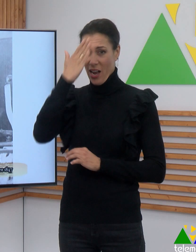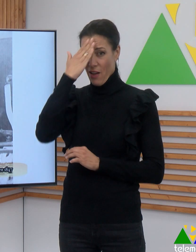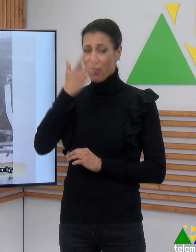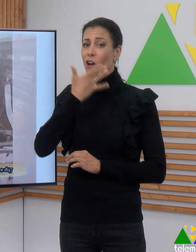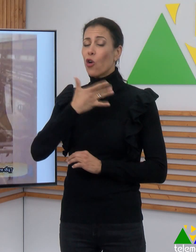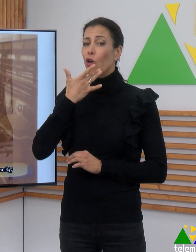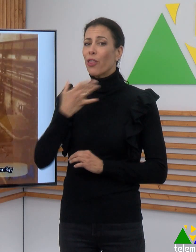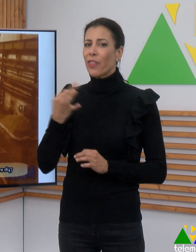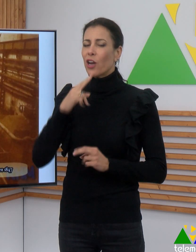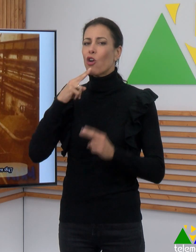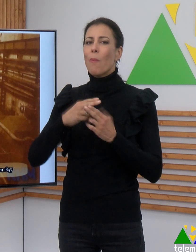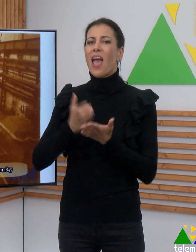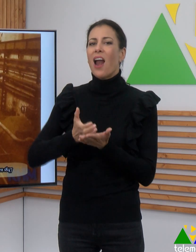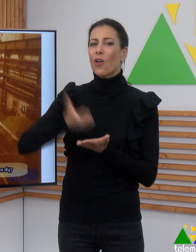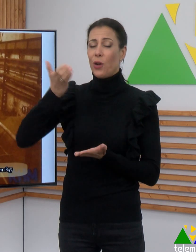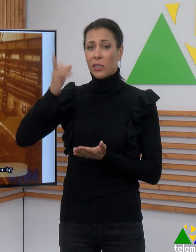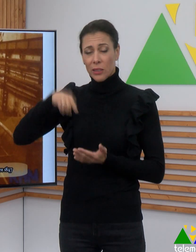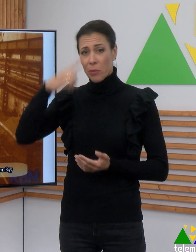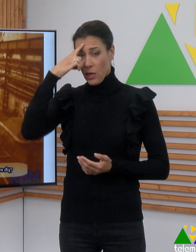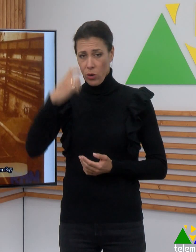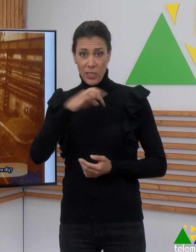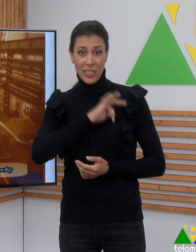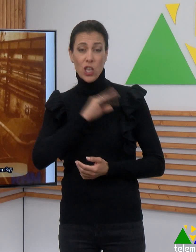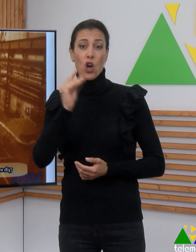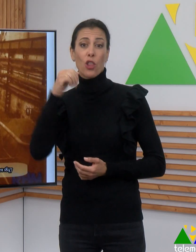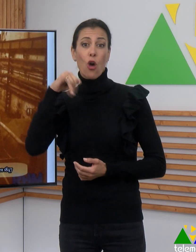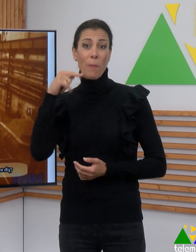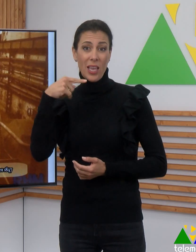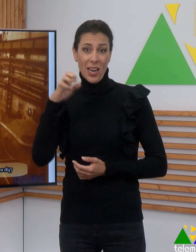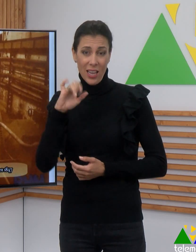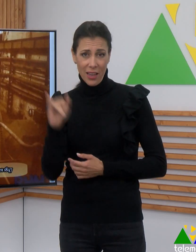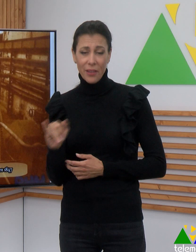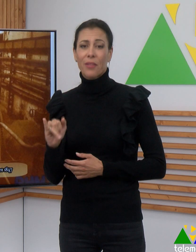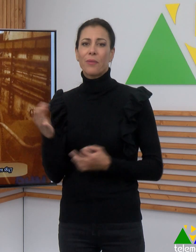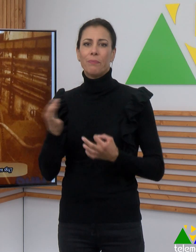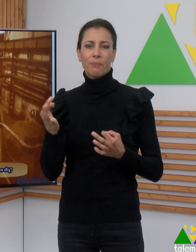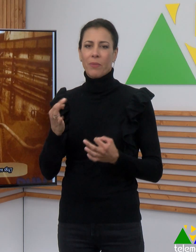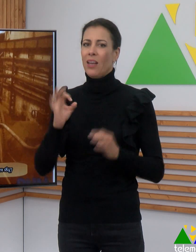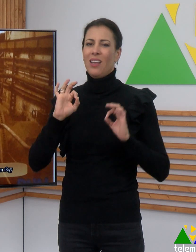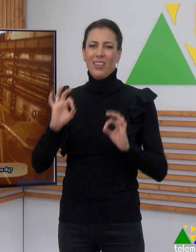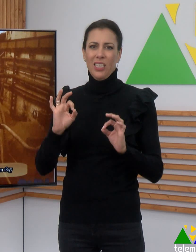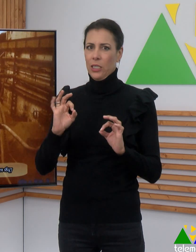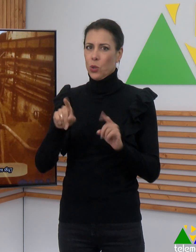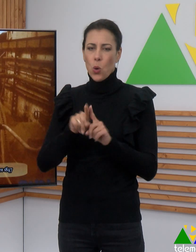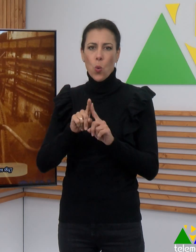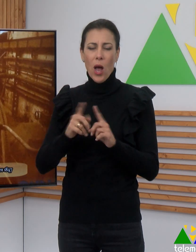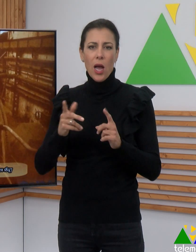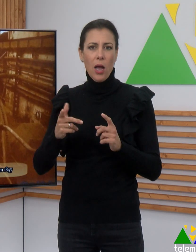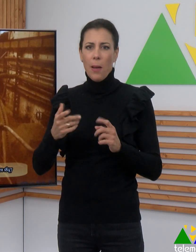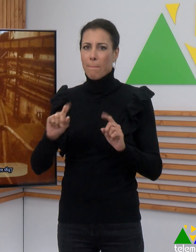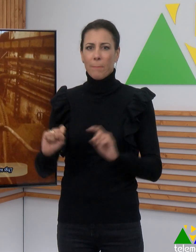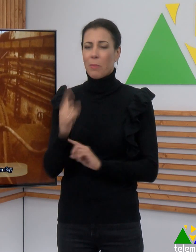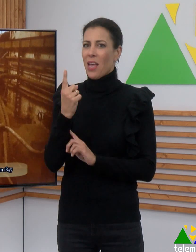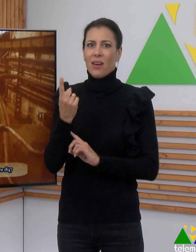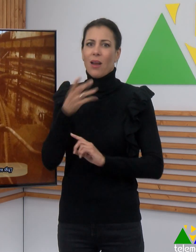la Alcolera. Y recordábamos, don Manuel Domínguez, cómo la Alcolera ha sido precisamente, bueno, pues la impulsora